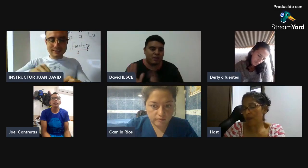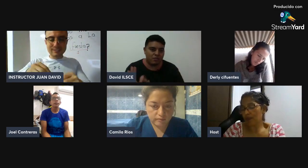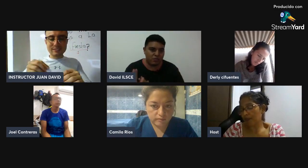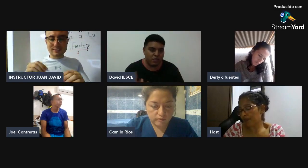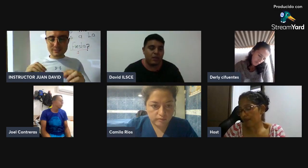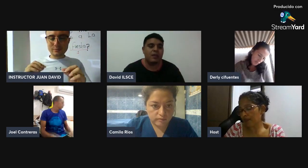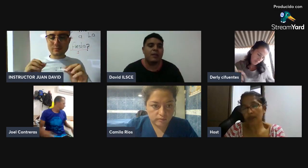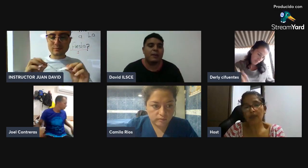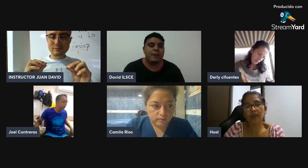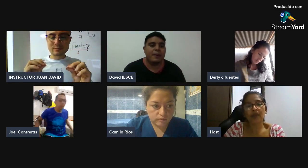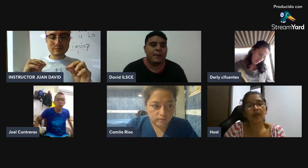con joel